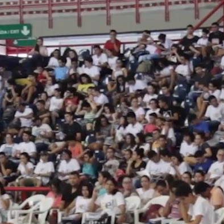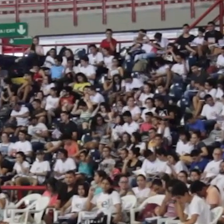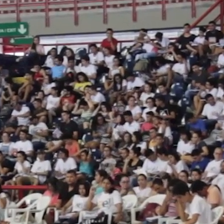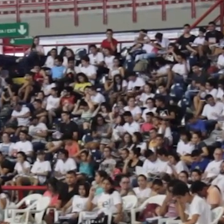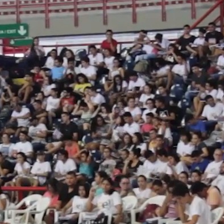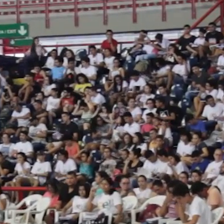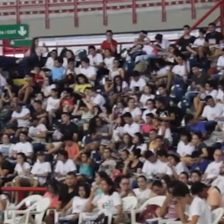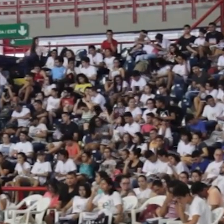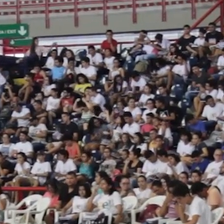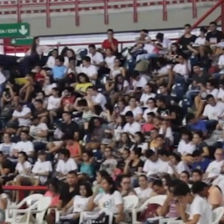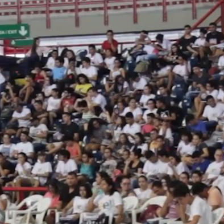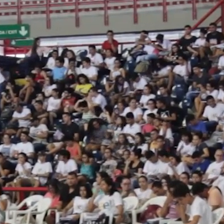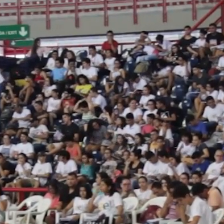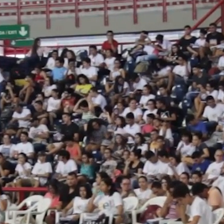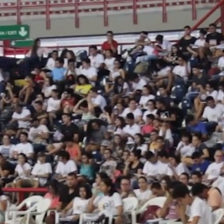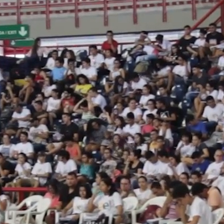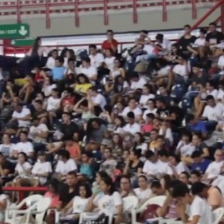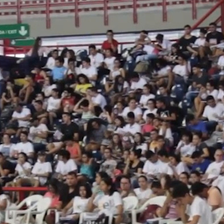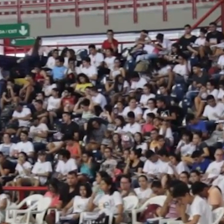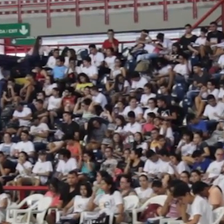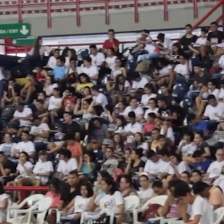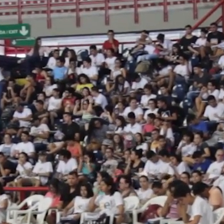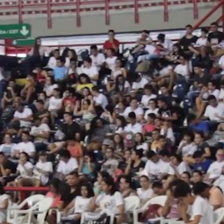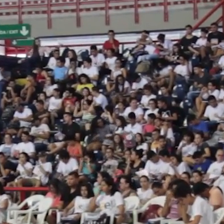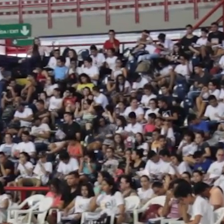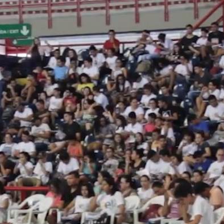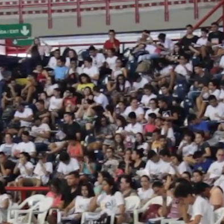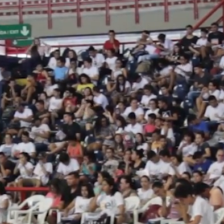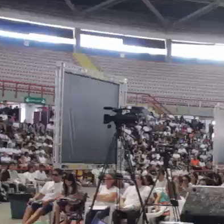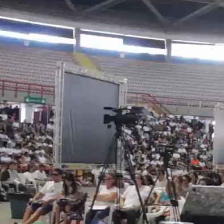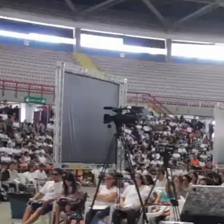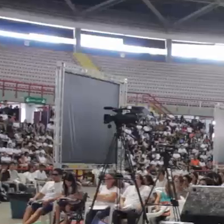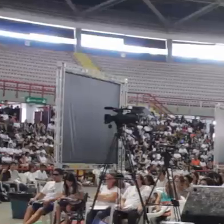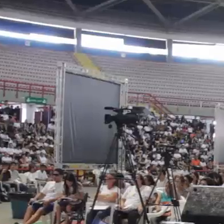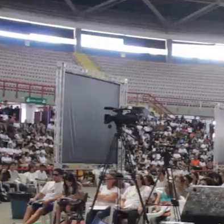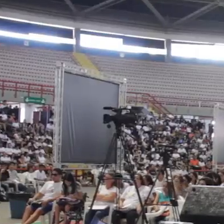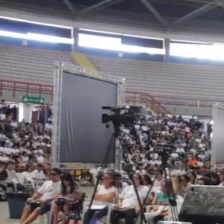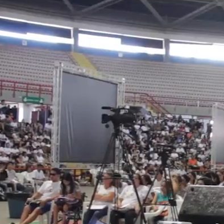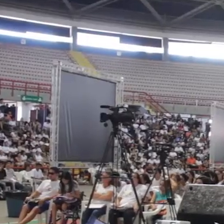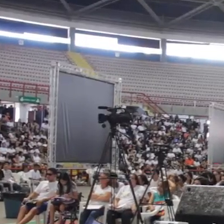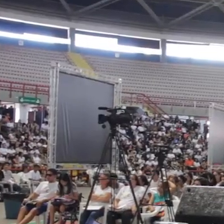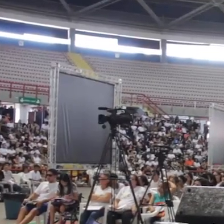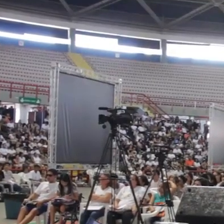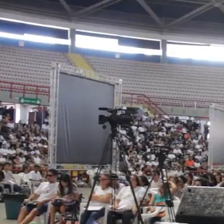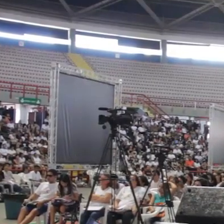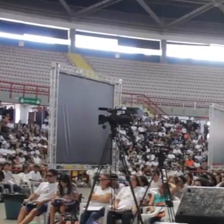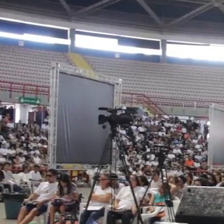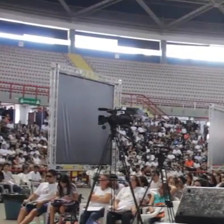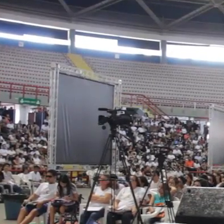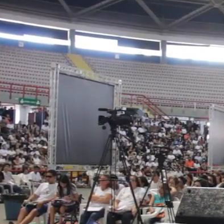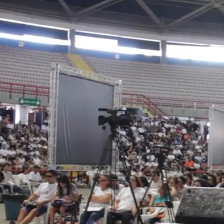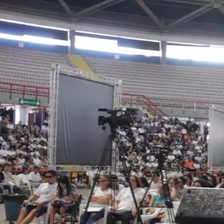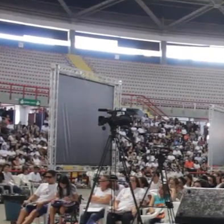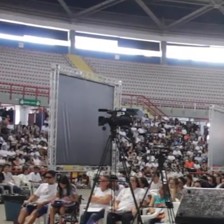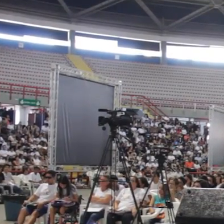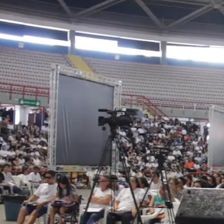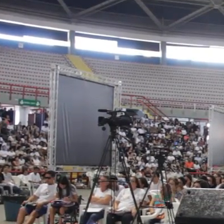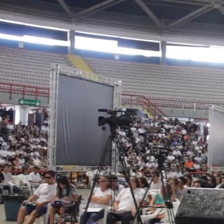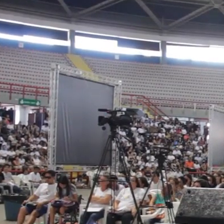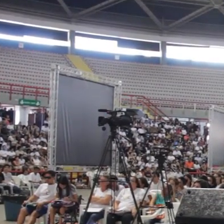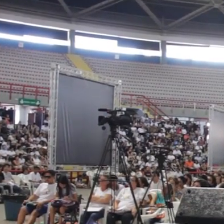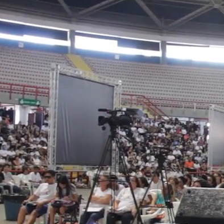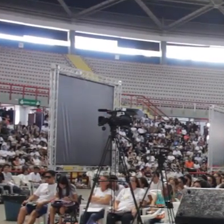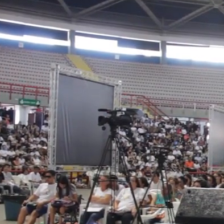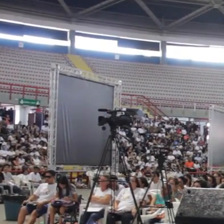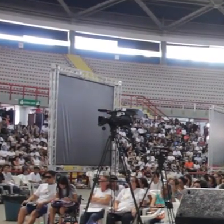fim de mitigar um problema. Tudo isso é conclusão. Diego, eu quero ver conclusões prontas. Livro. Tem